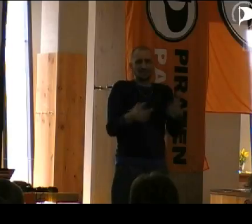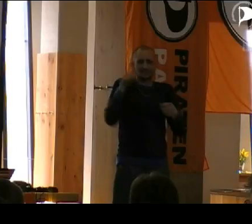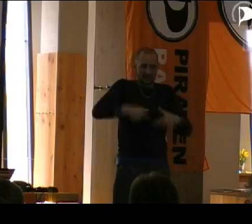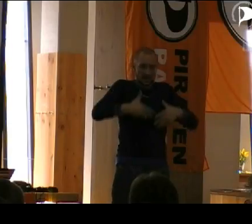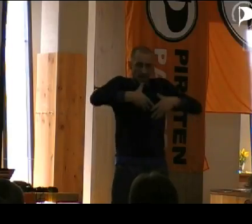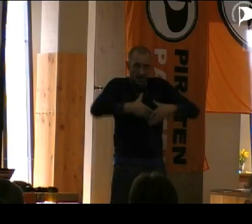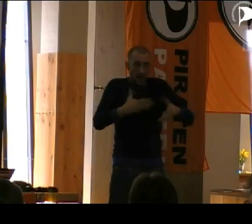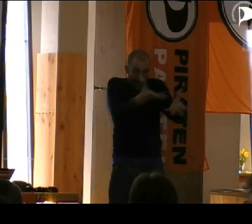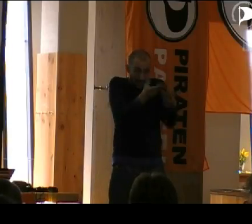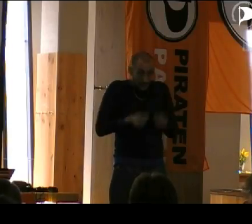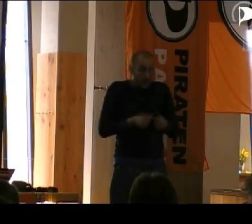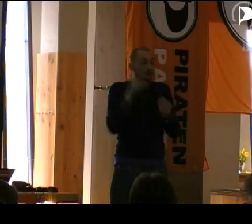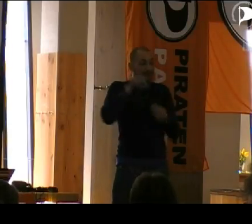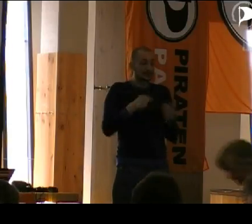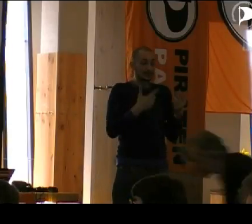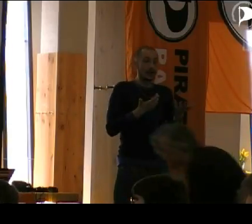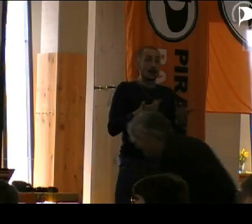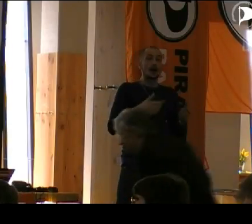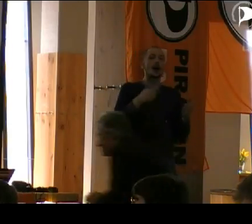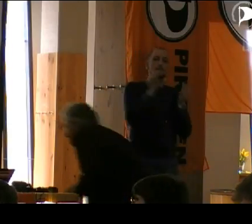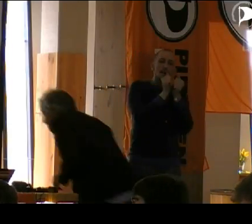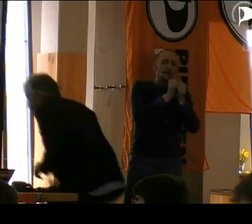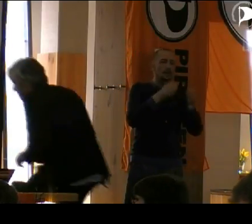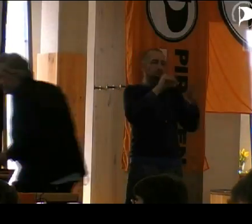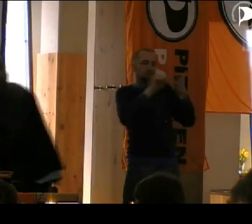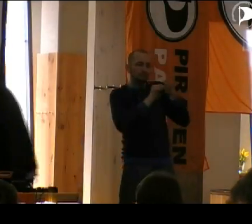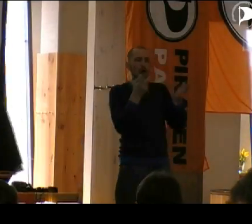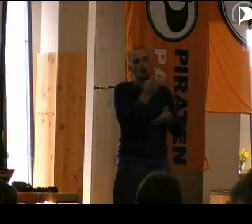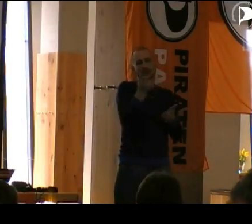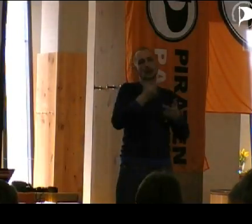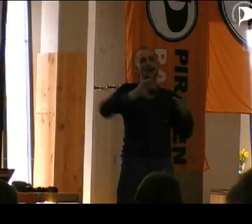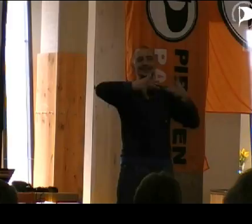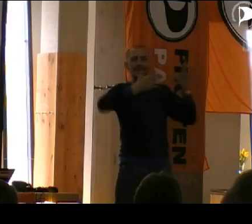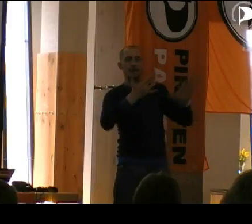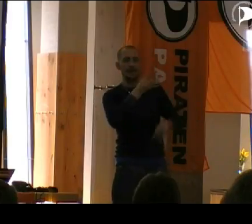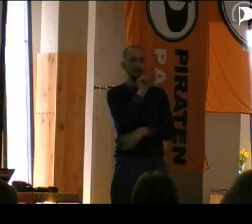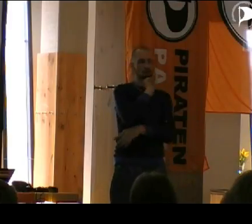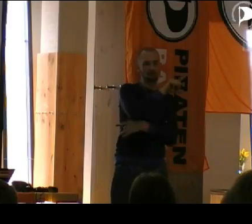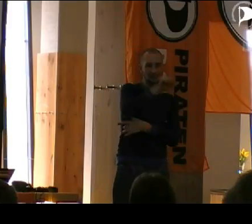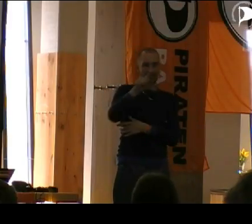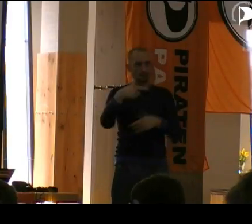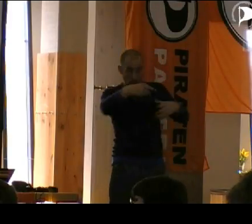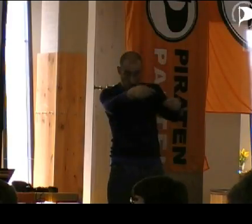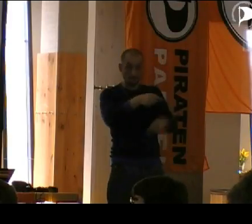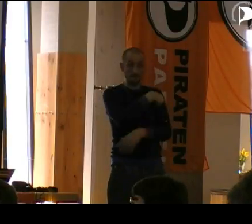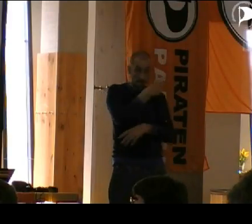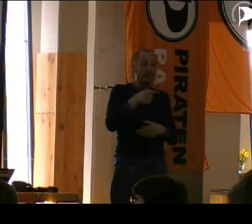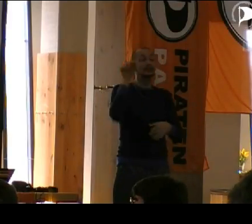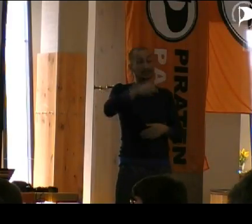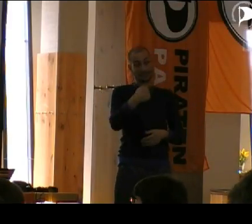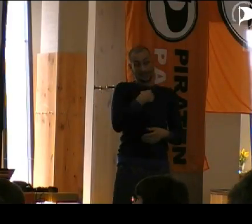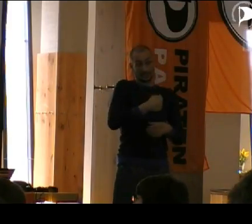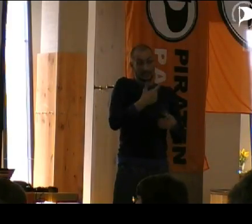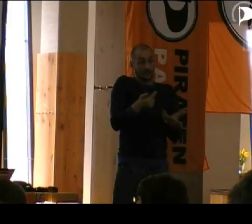dann entweder in papierform oder elektronisch per e mail bekommen haben oder habt ihr haben wir sind alle durch meine hände